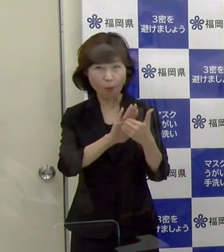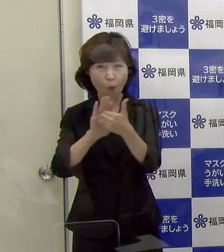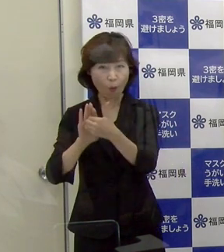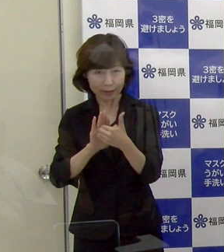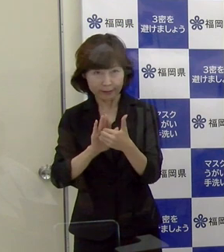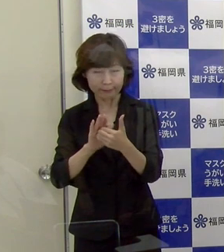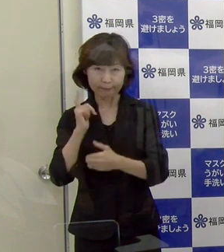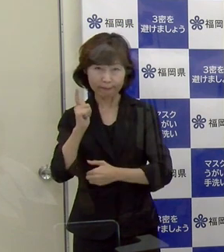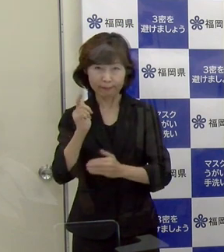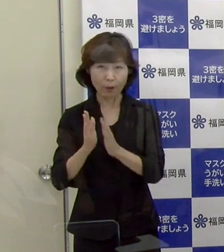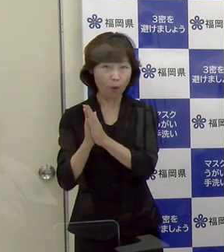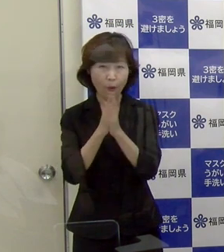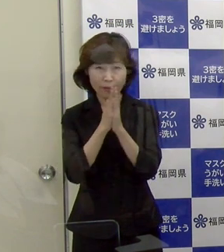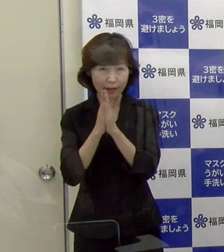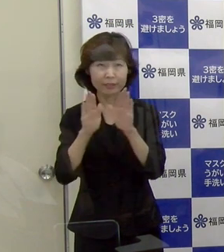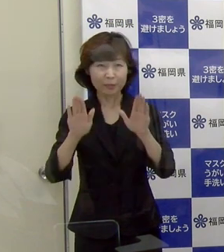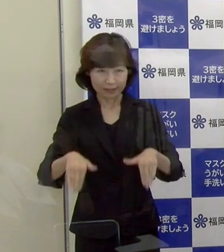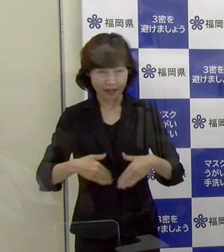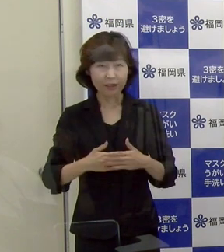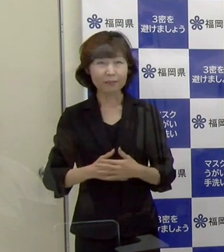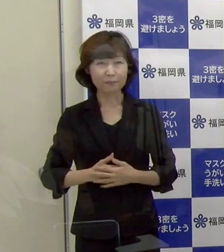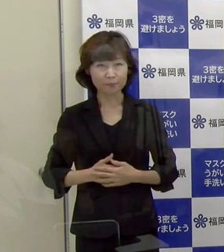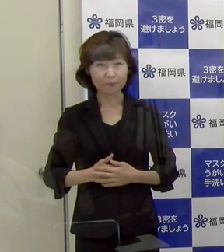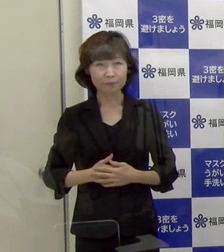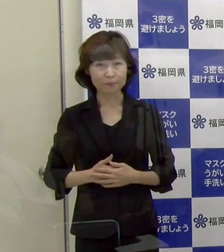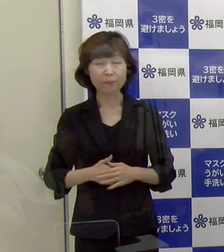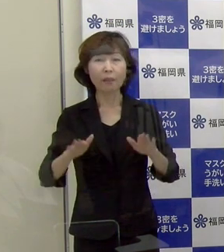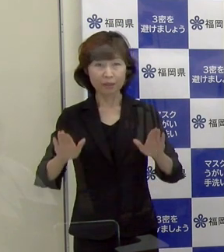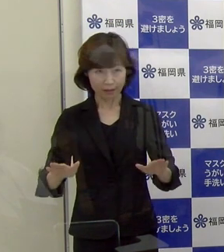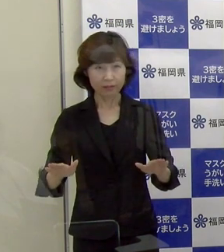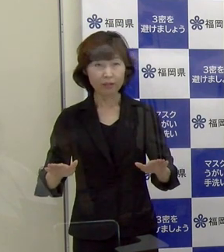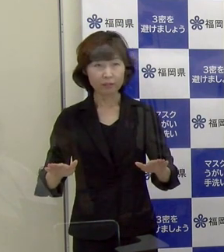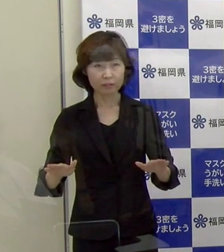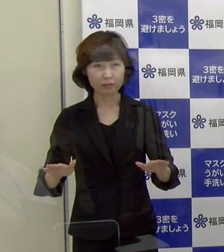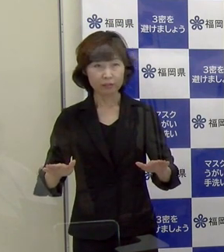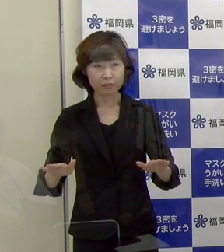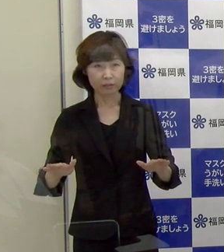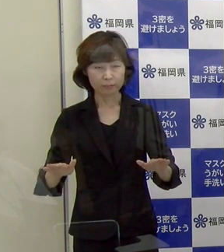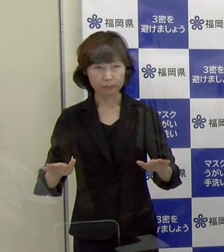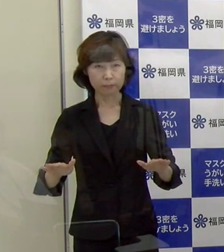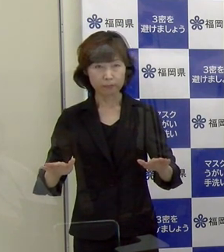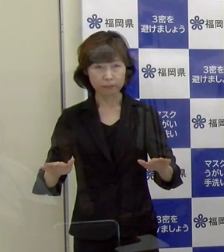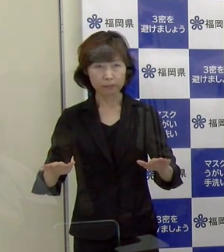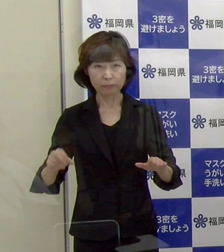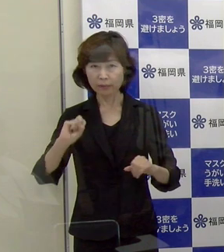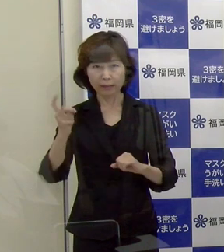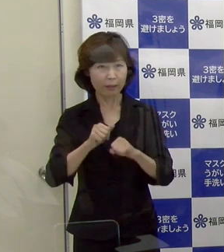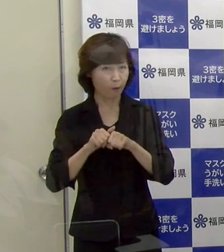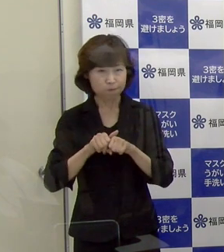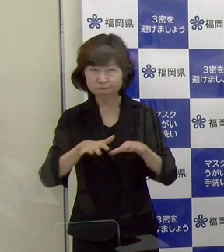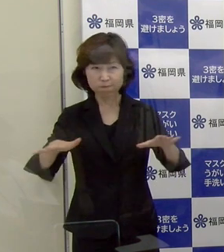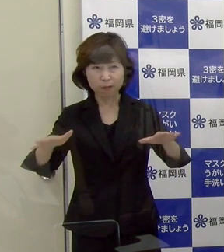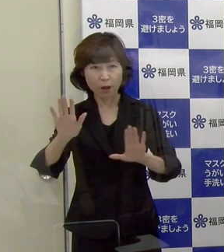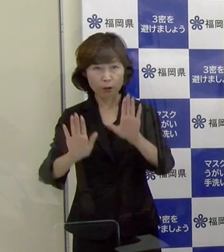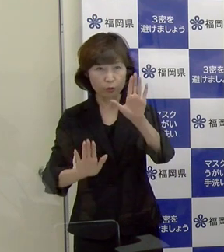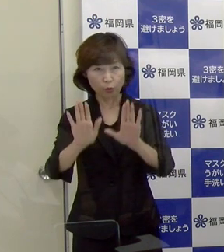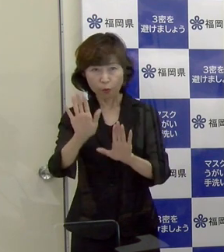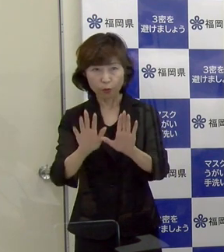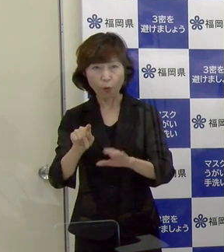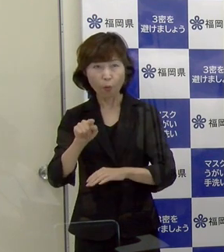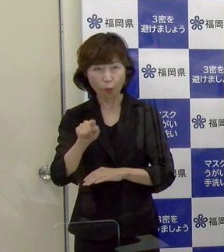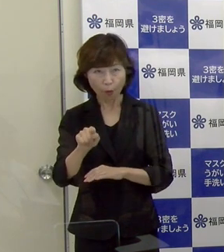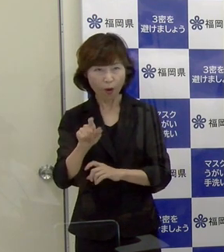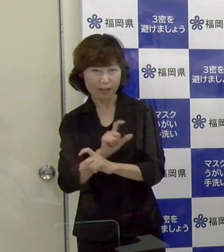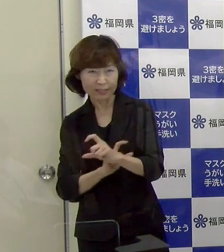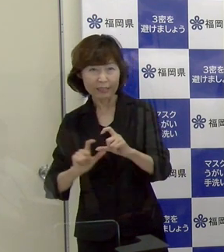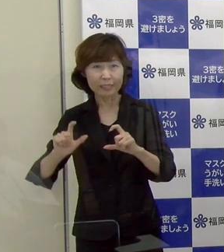をしてまいりました前菜現在の palanco の感染拡大状況を踏まえ一層